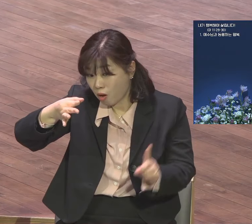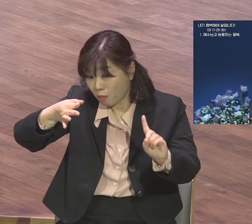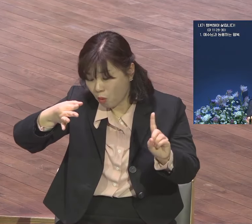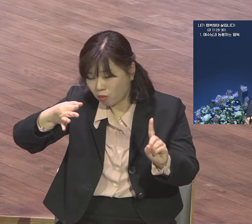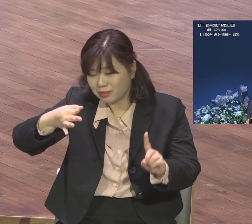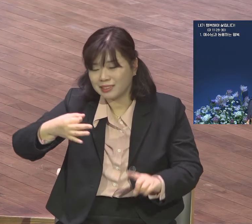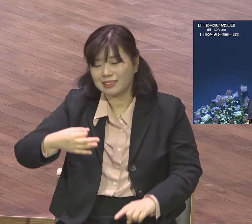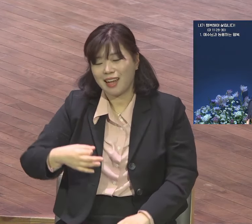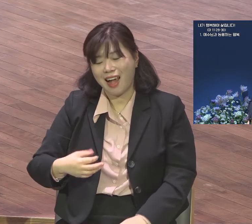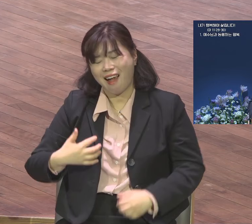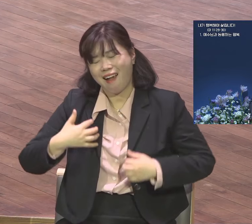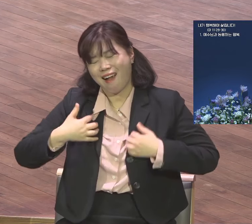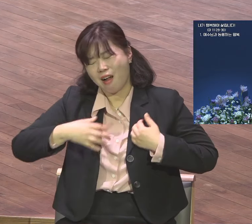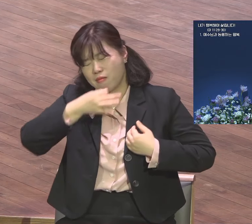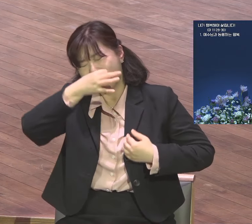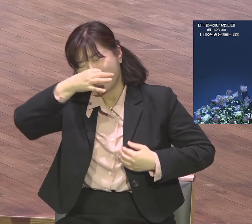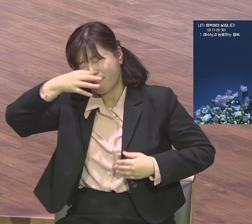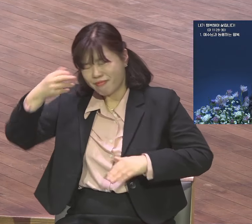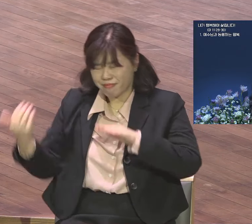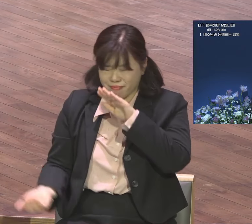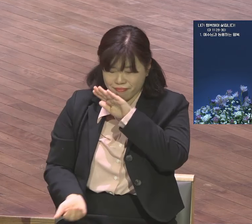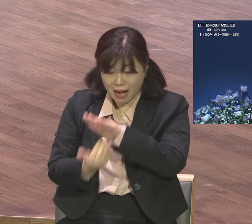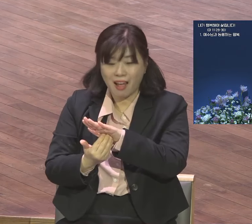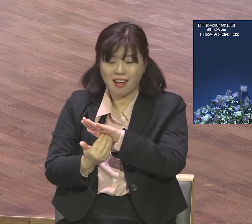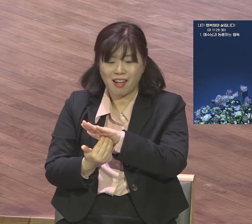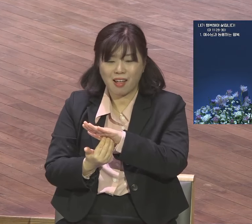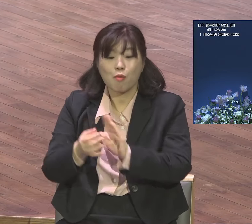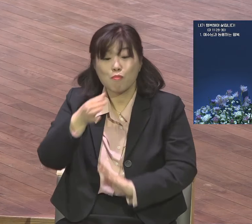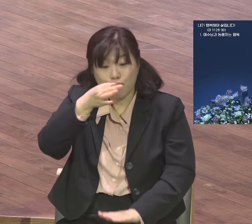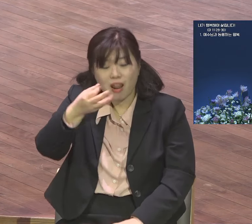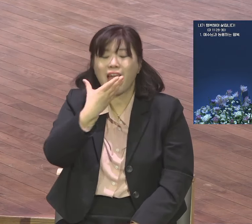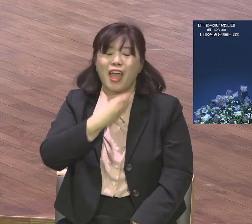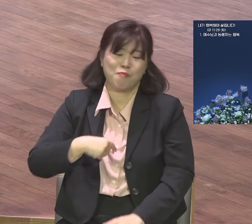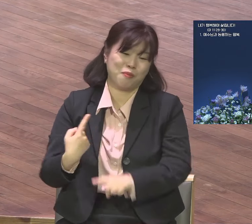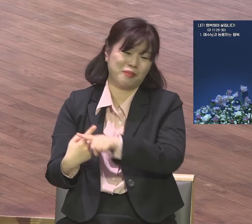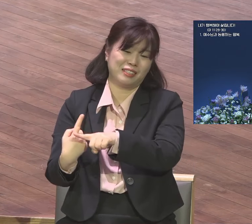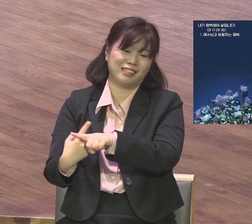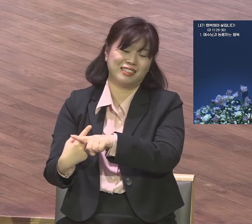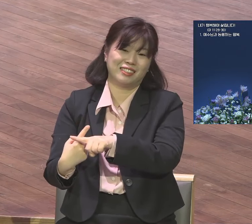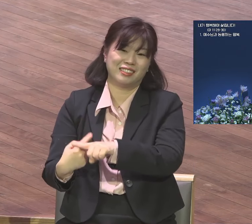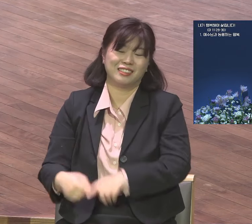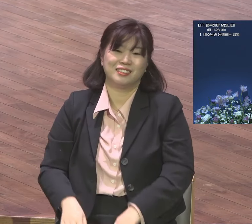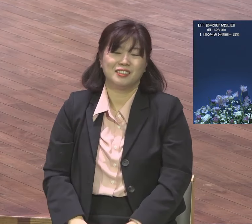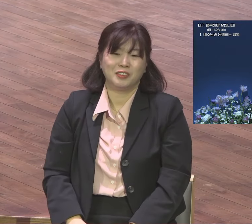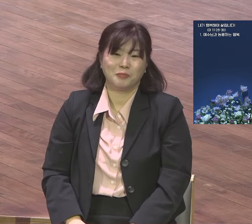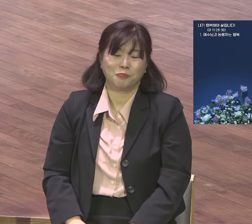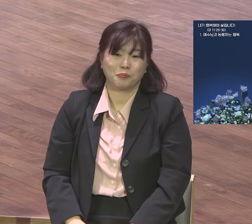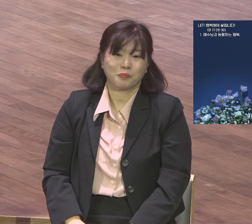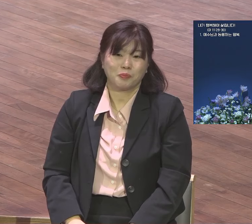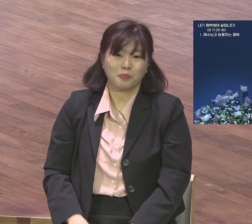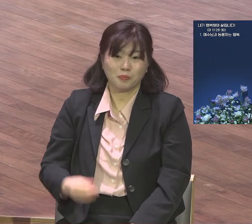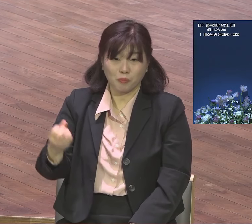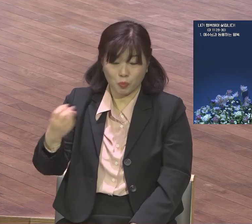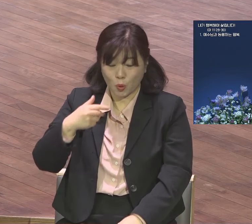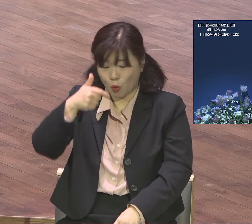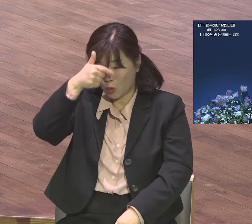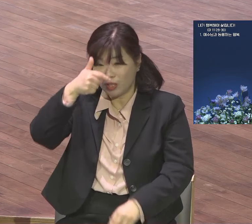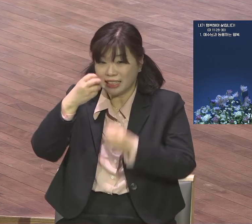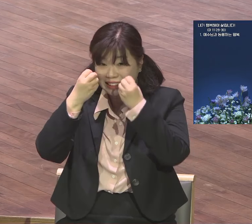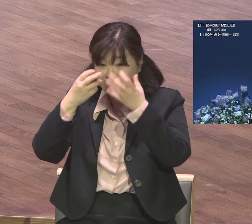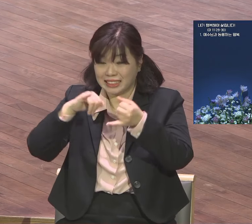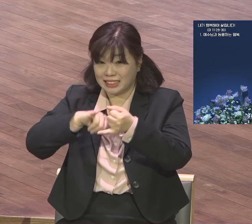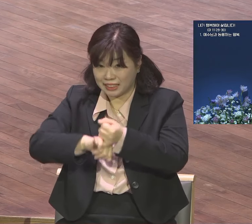의미하는 것입니다. 신약의 말씀 속에는 행복이라는 표현이 직접적으로는 없지만 평안,